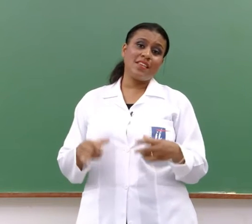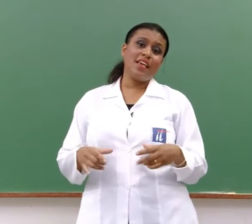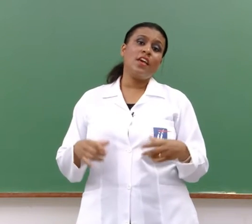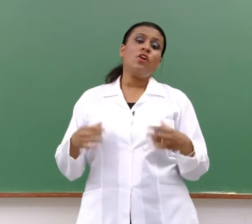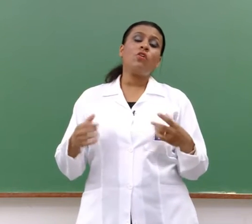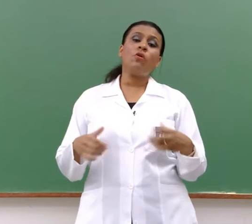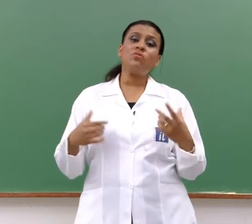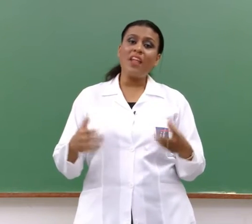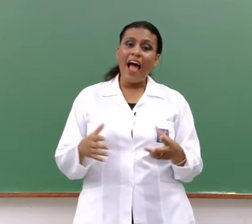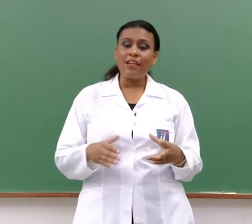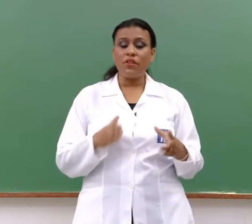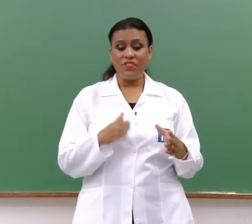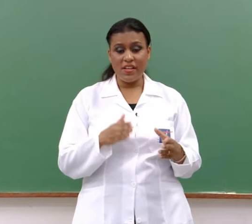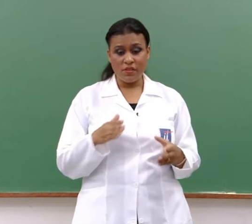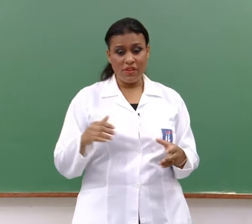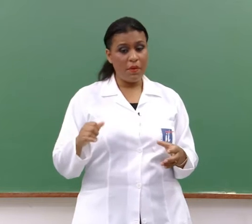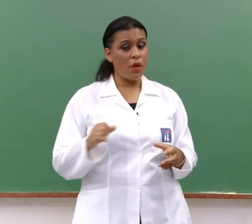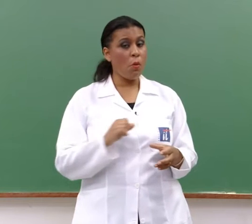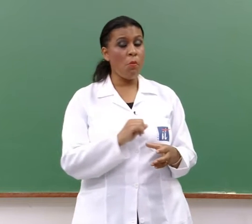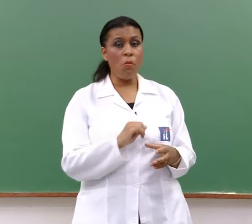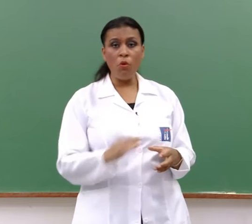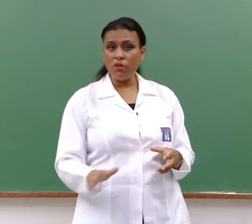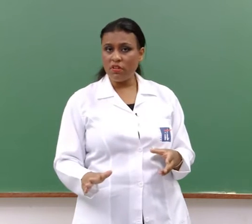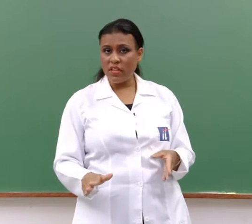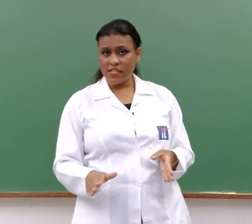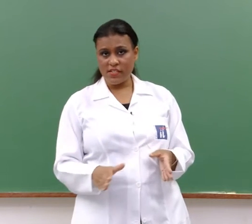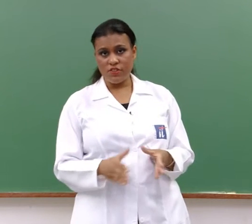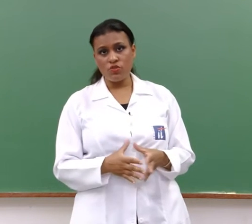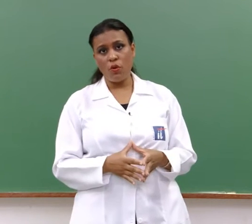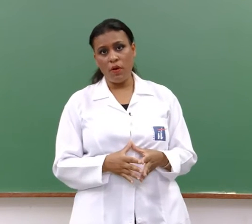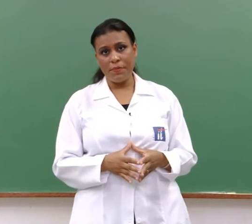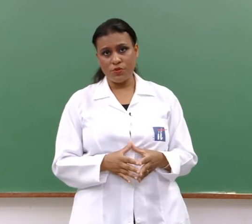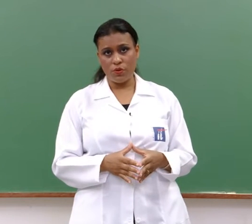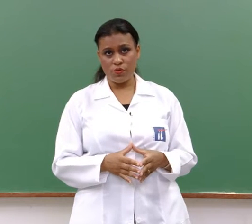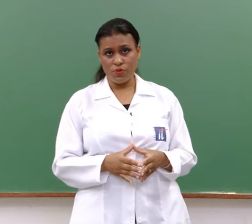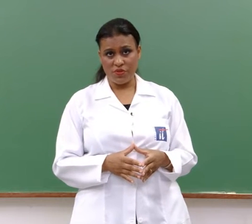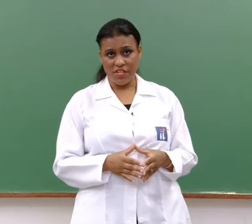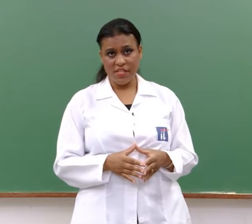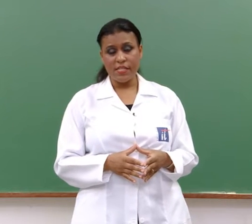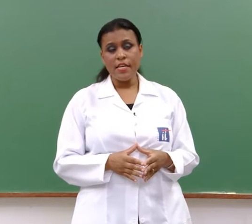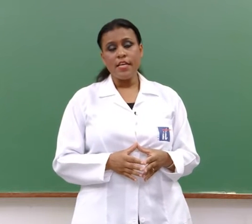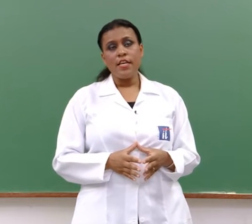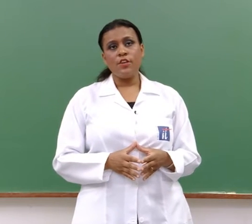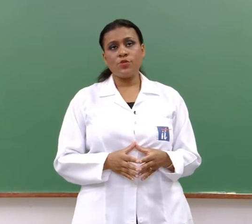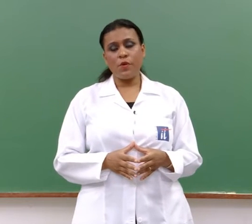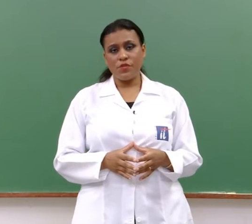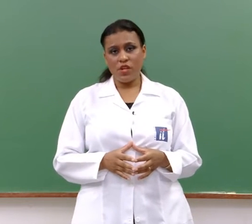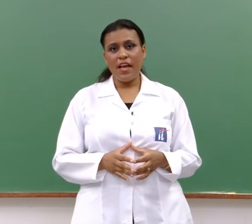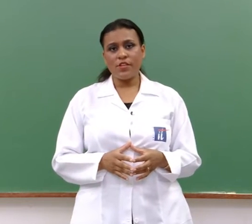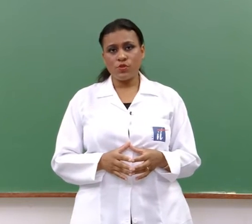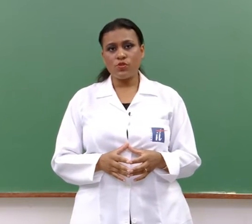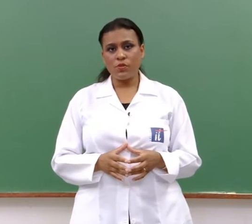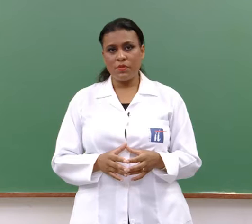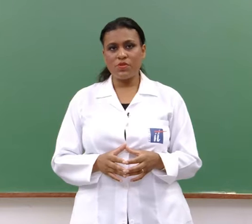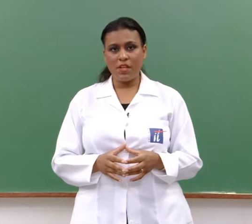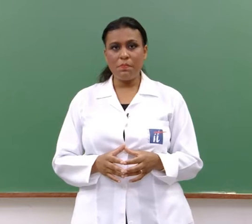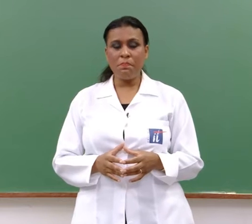que contratam e fazem um trabalho muito interessante com a pessoa com surdez e os profissionais costumam ser